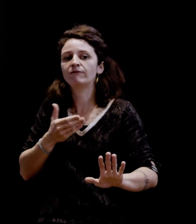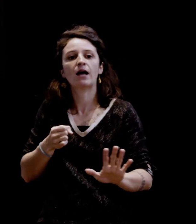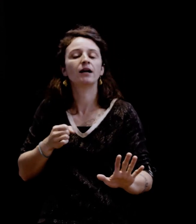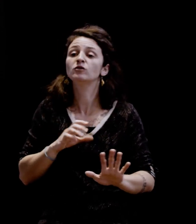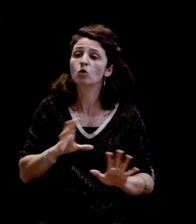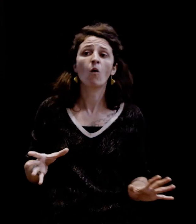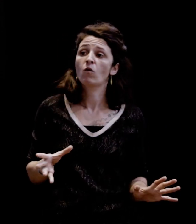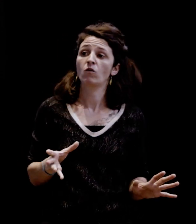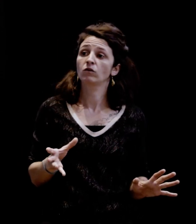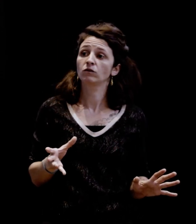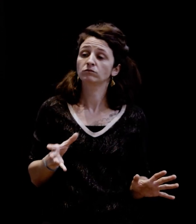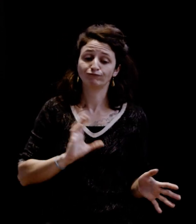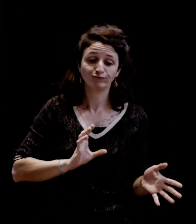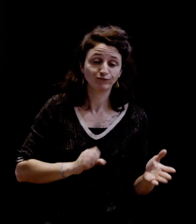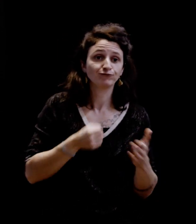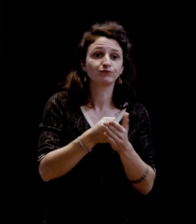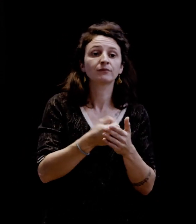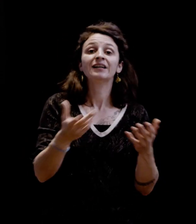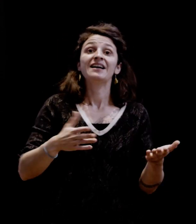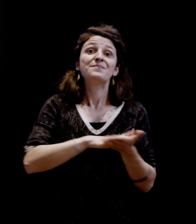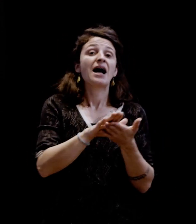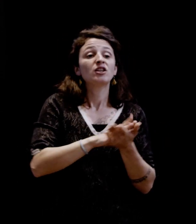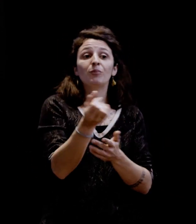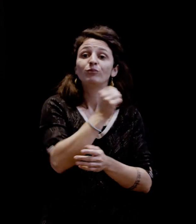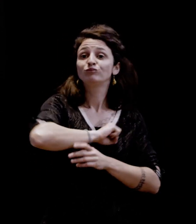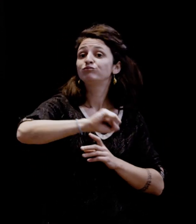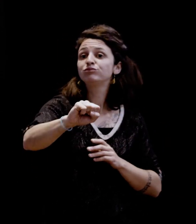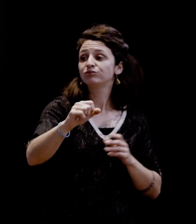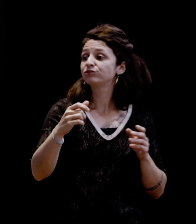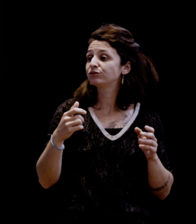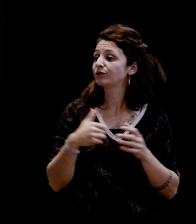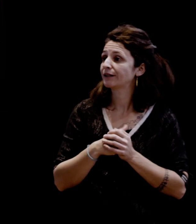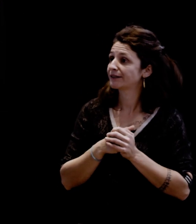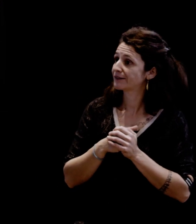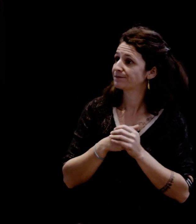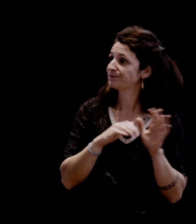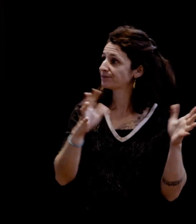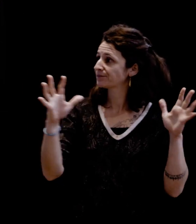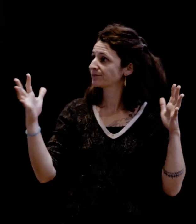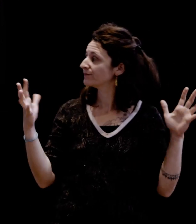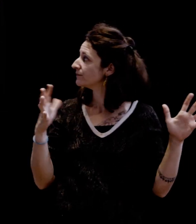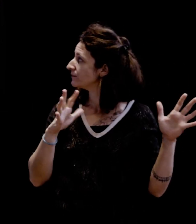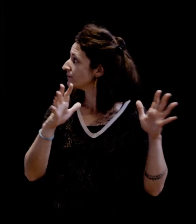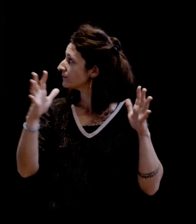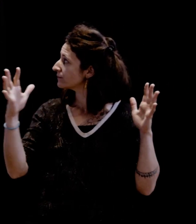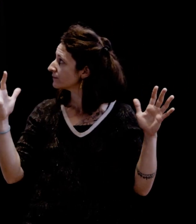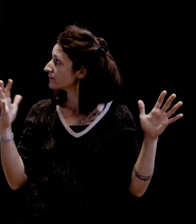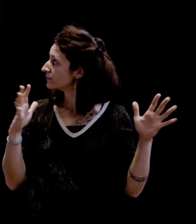J'ai énormément bourré, je vous prie de m'excuser. Je ne fais jamais des trucs aussi rapidement, mais c'est parce que je dois vous laisser.